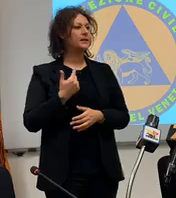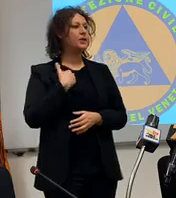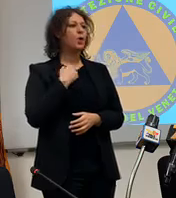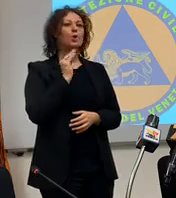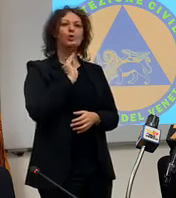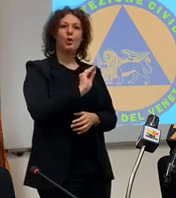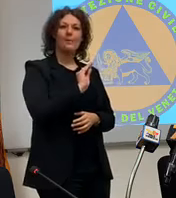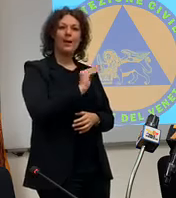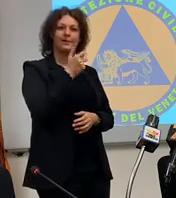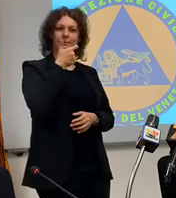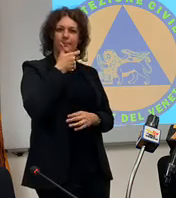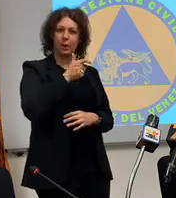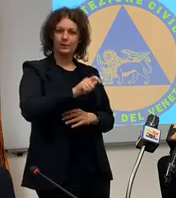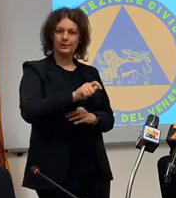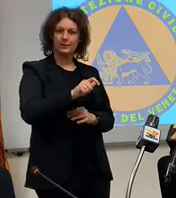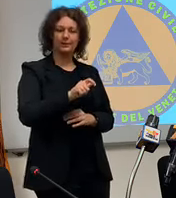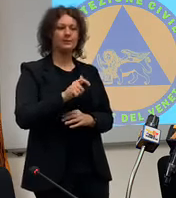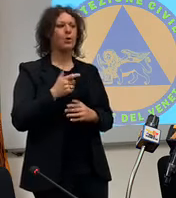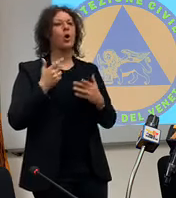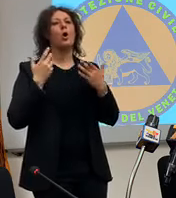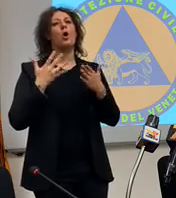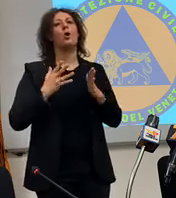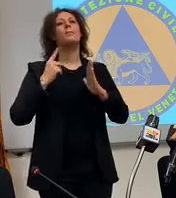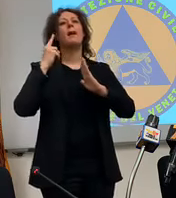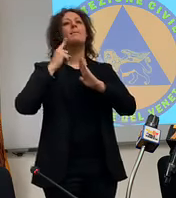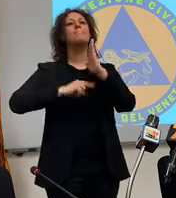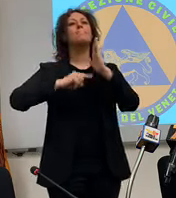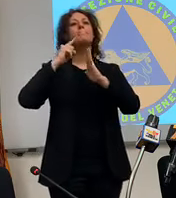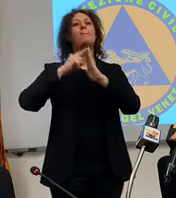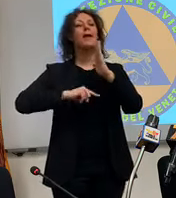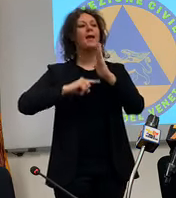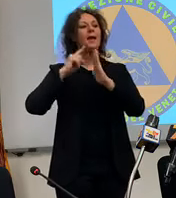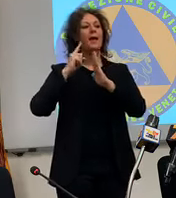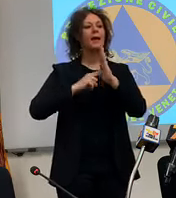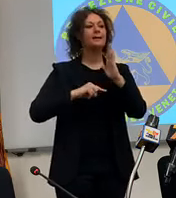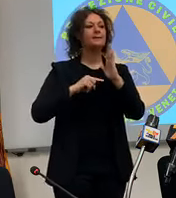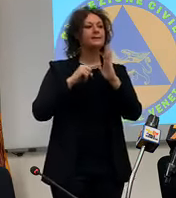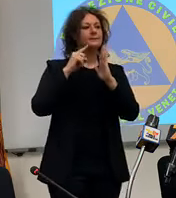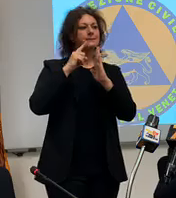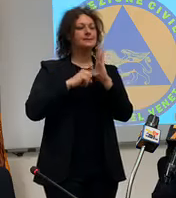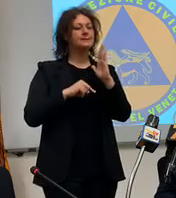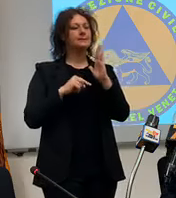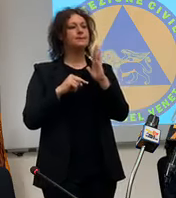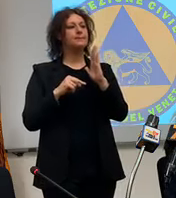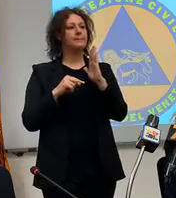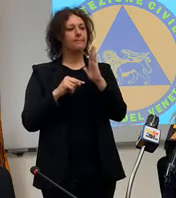perché da mesi circola questo refrain per cui